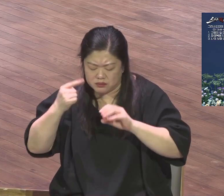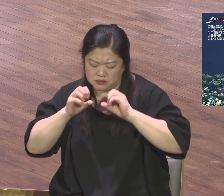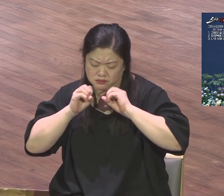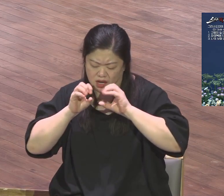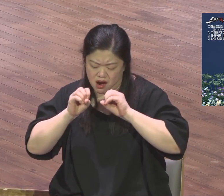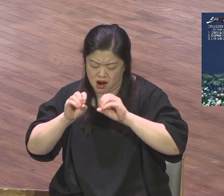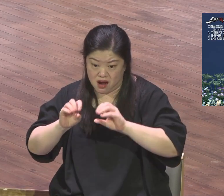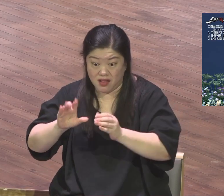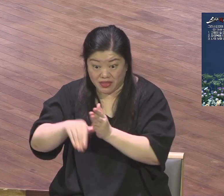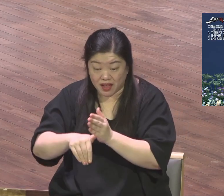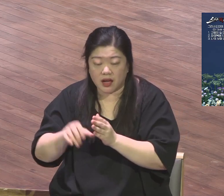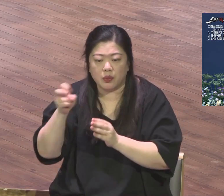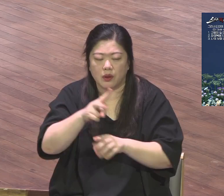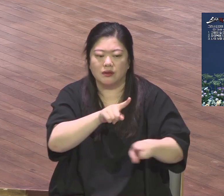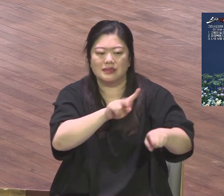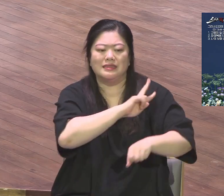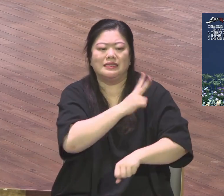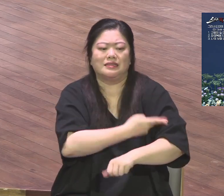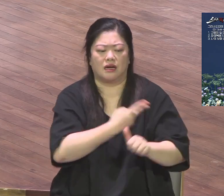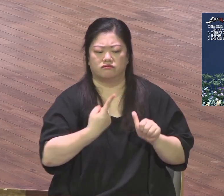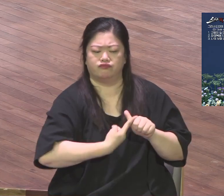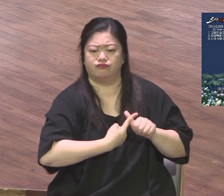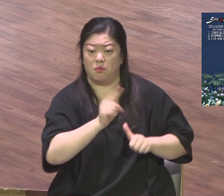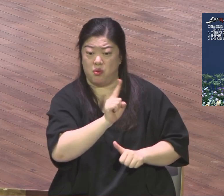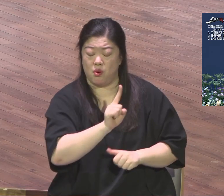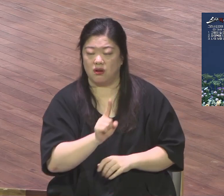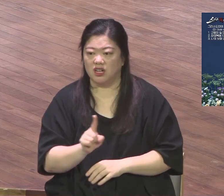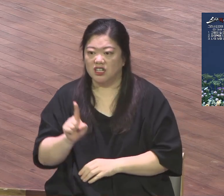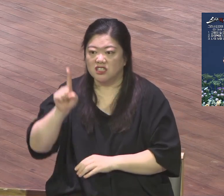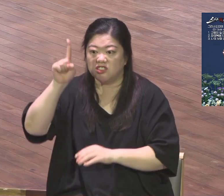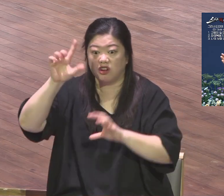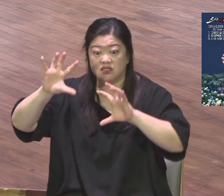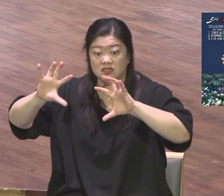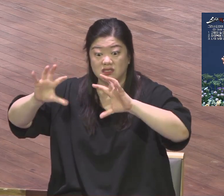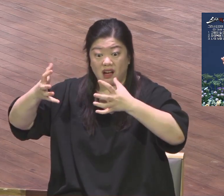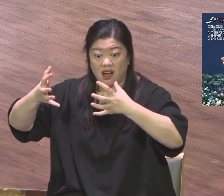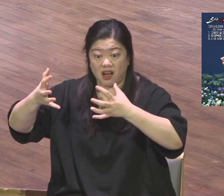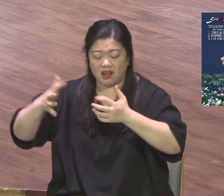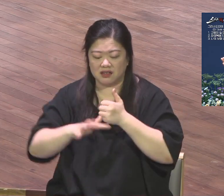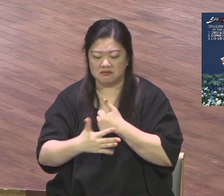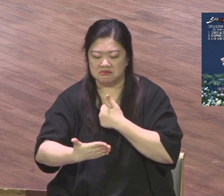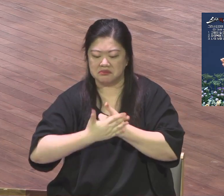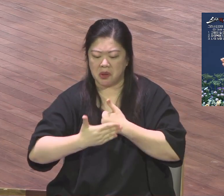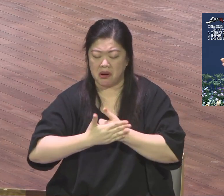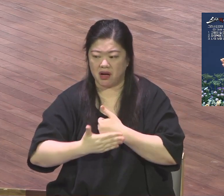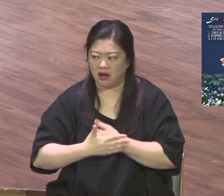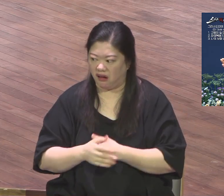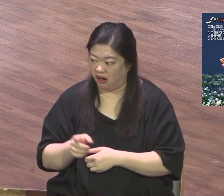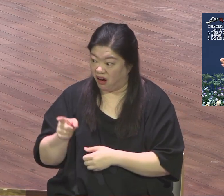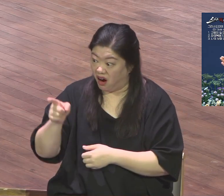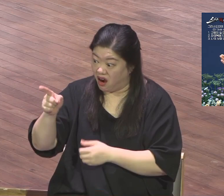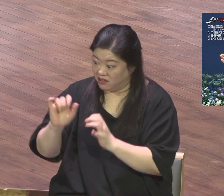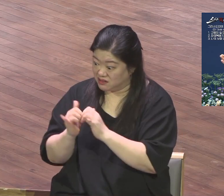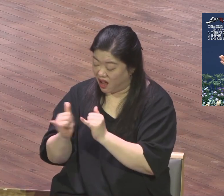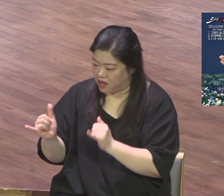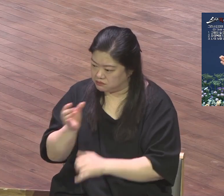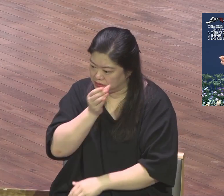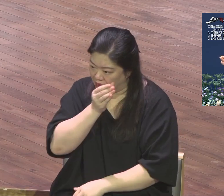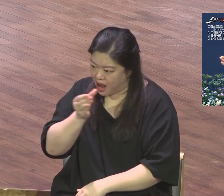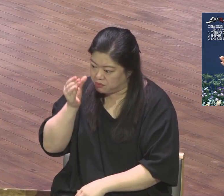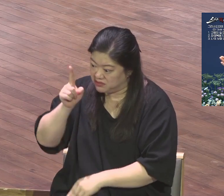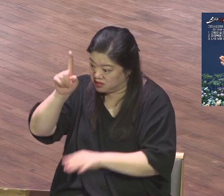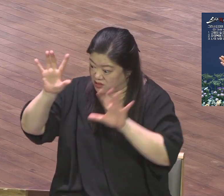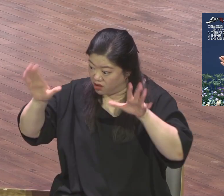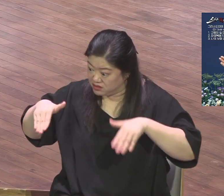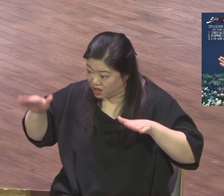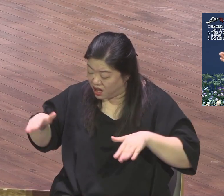천사를 동원한다? 사람이 동원하는 게 아니잖아요. 하나님께 기도해서 보면은 사도행전 11장에